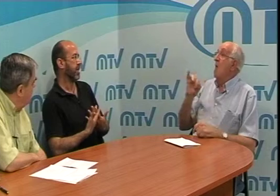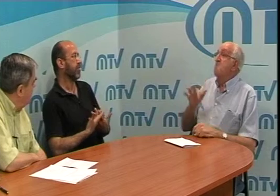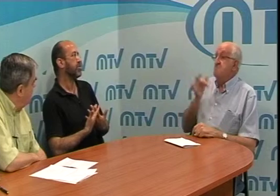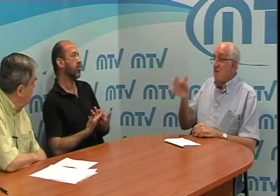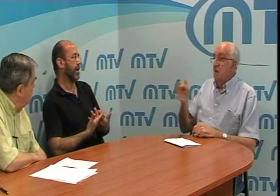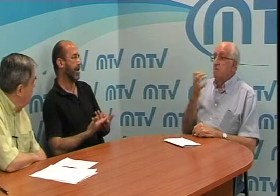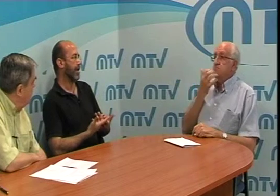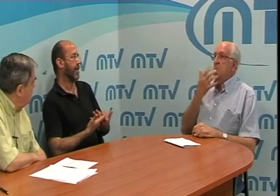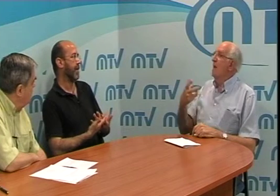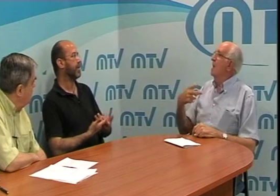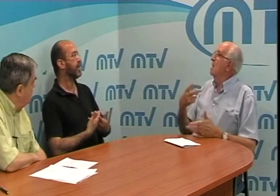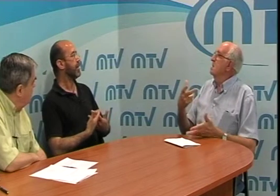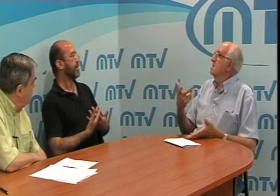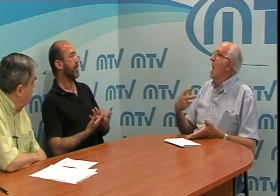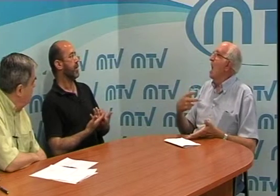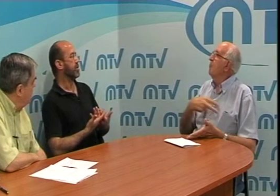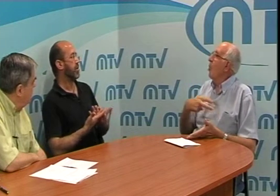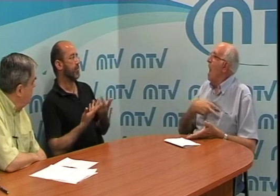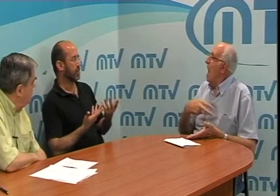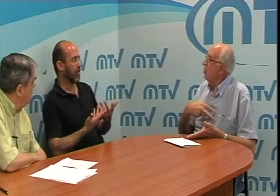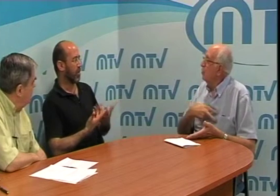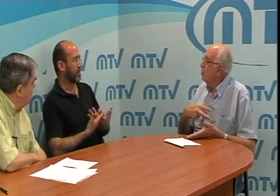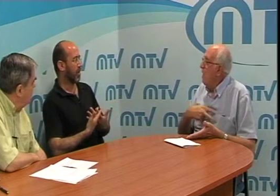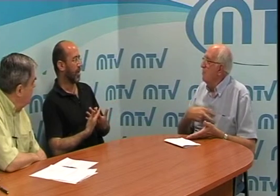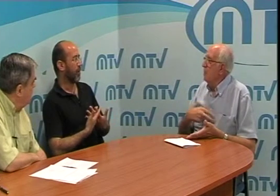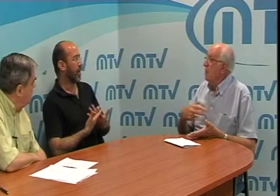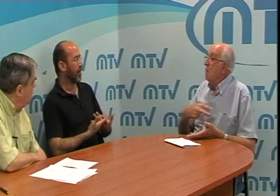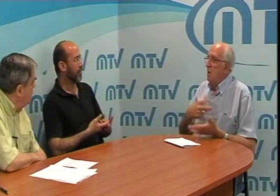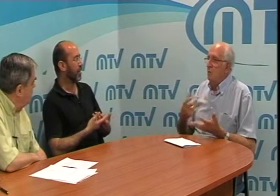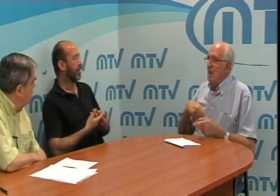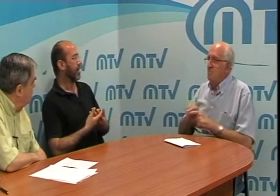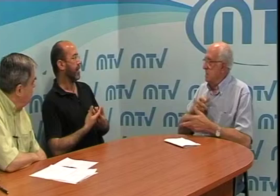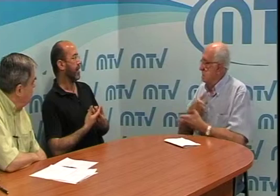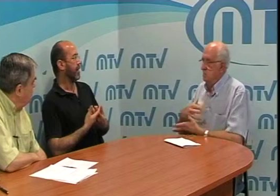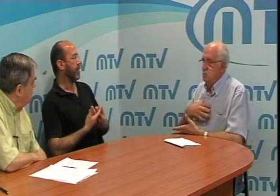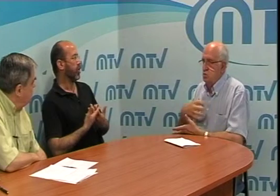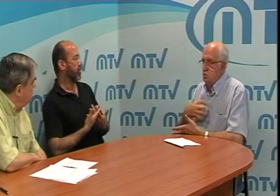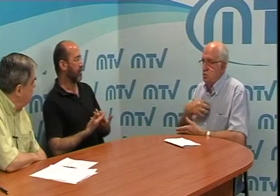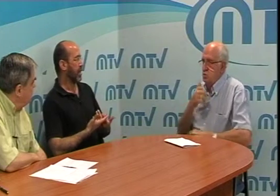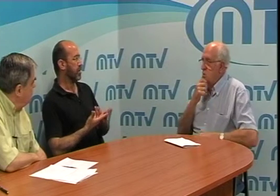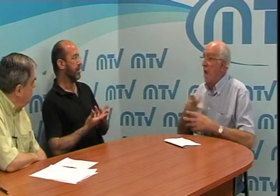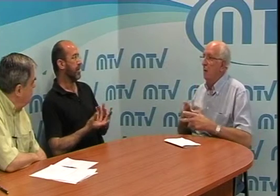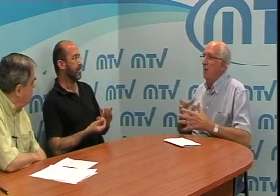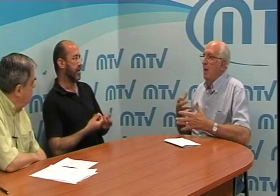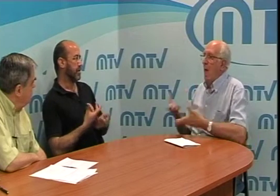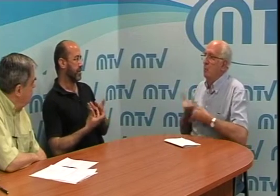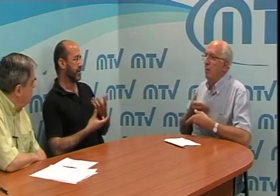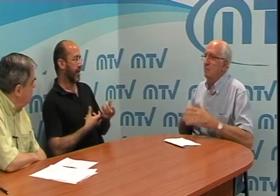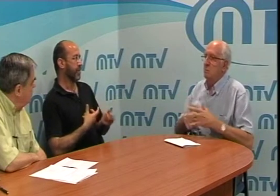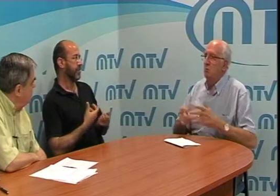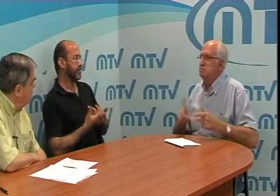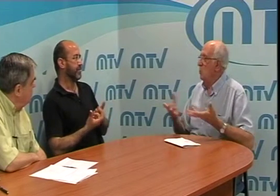una comunicación simultánea. Además, no sé, cuando vas al abogado, voy con mi hermano